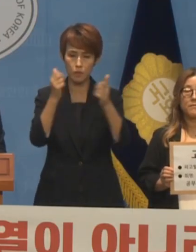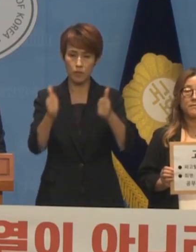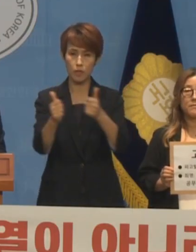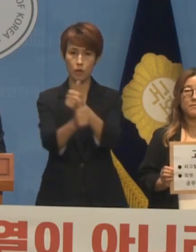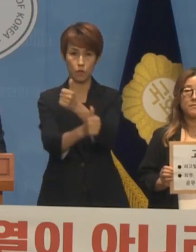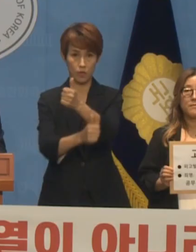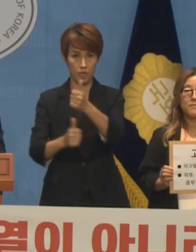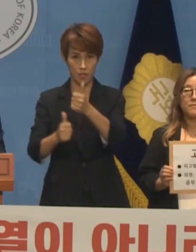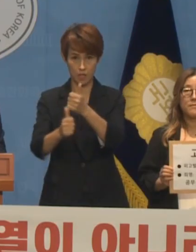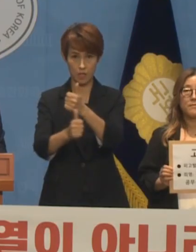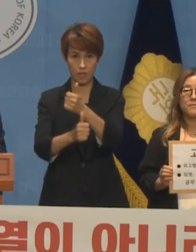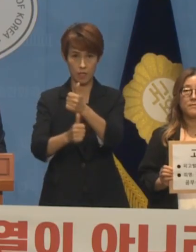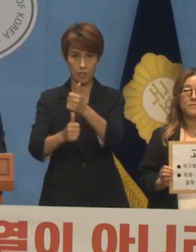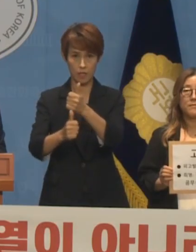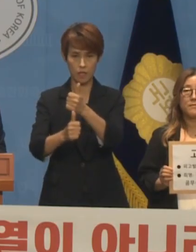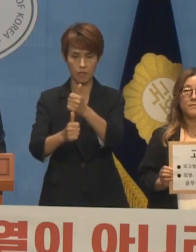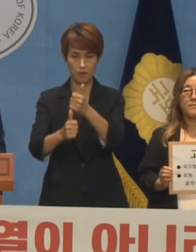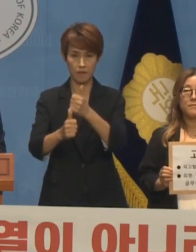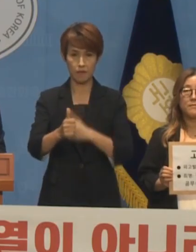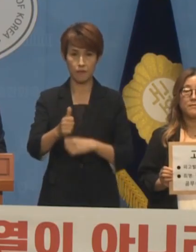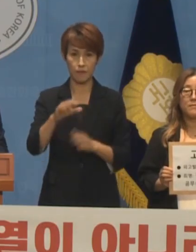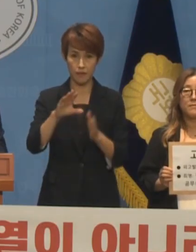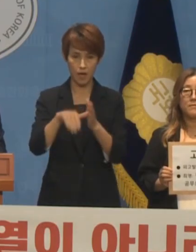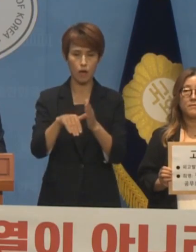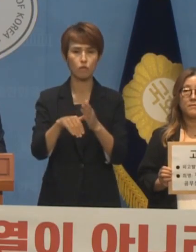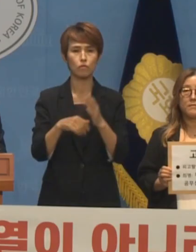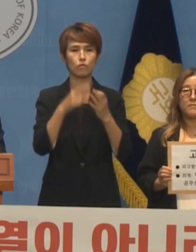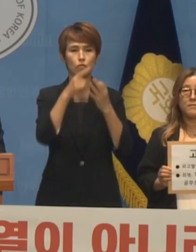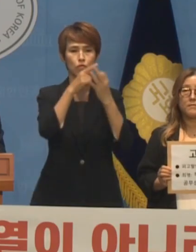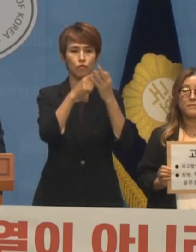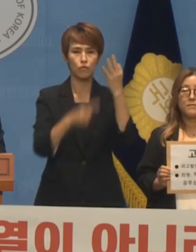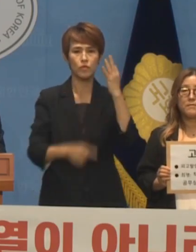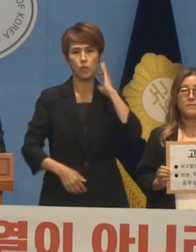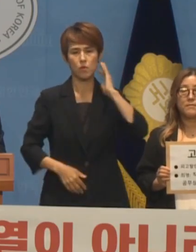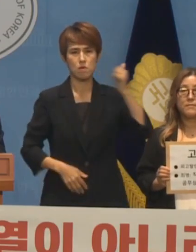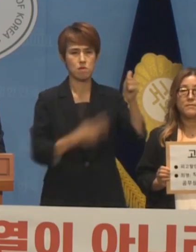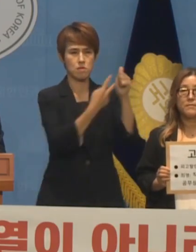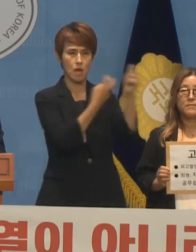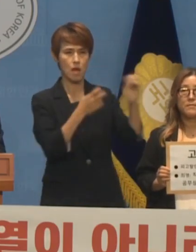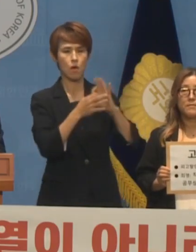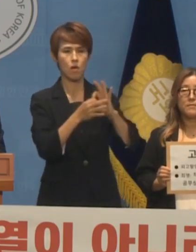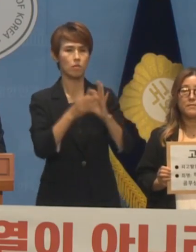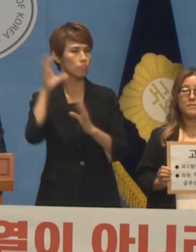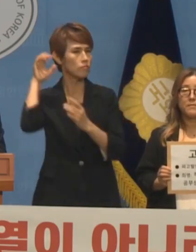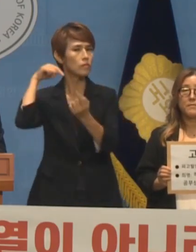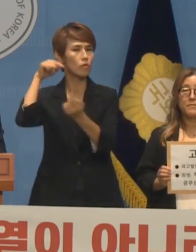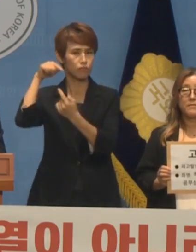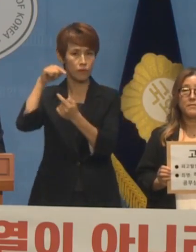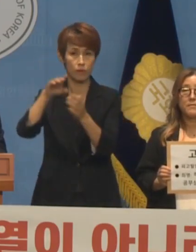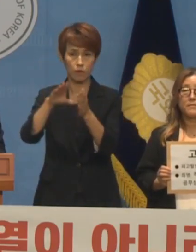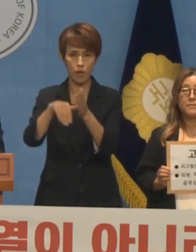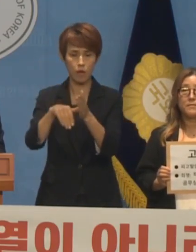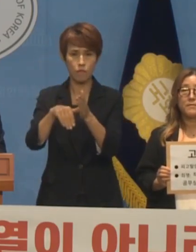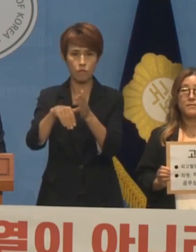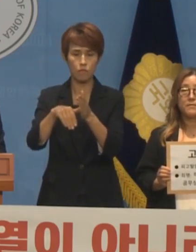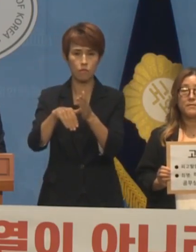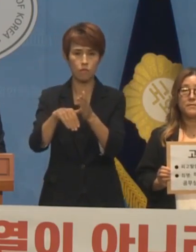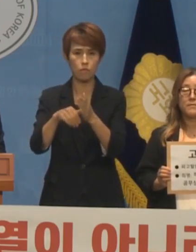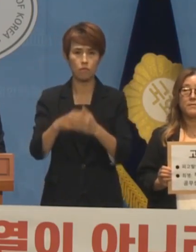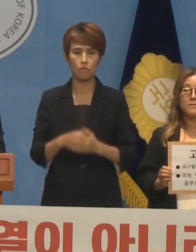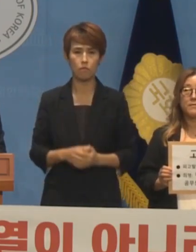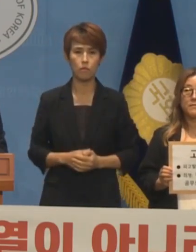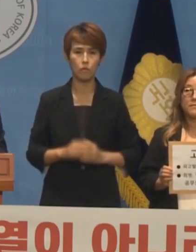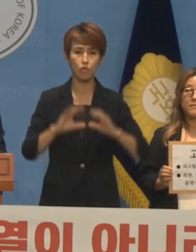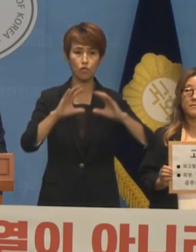법사위원회 윤석열 대통령에 대한 탄핵 즉각 발의 청원 관련 청문회에서 여당인